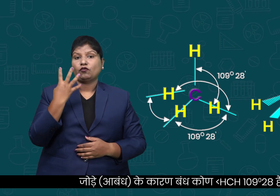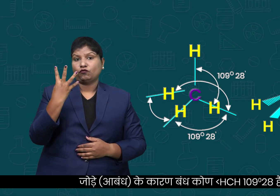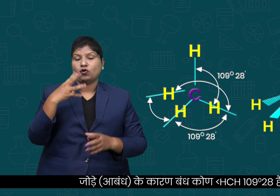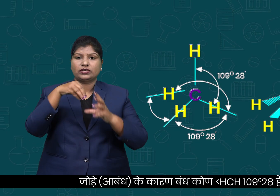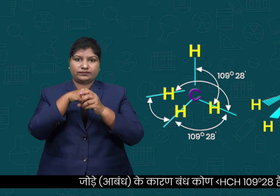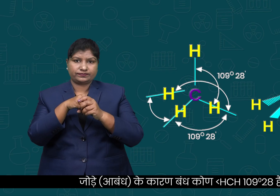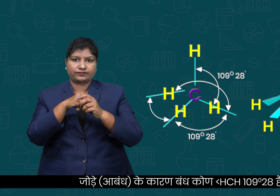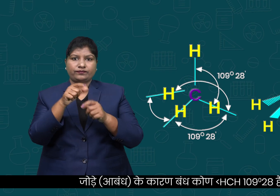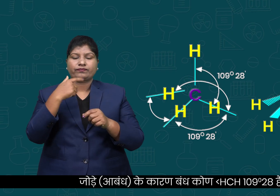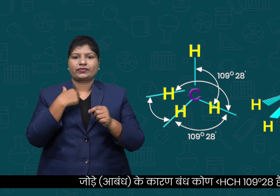109028 है।